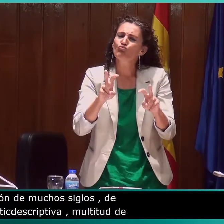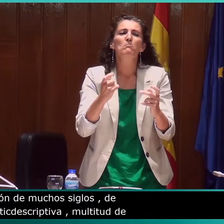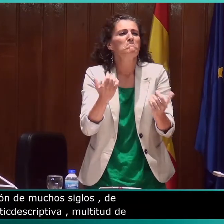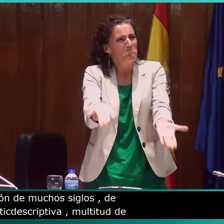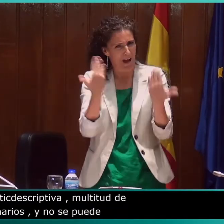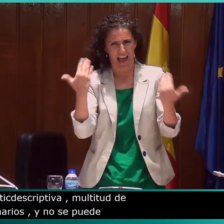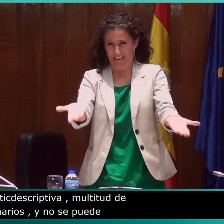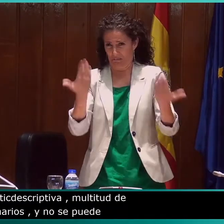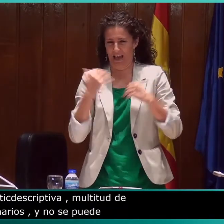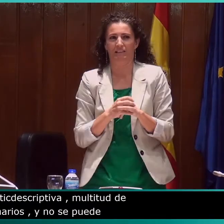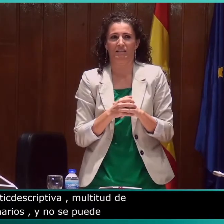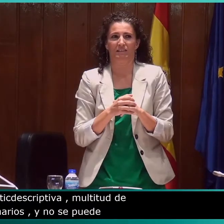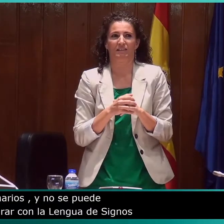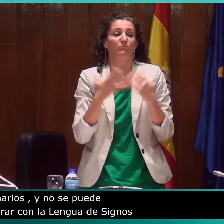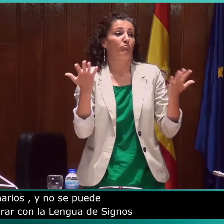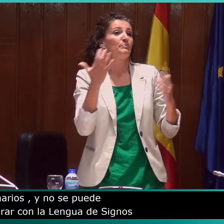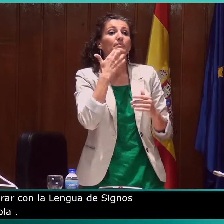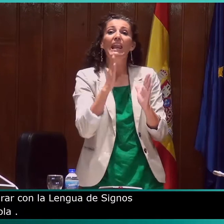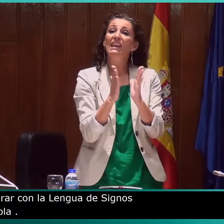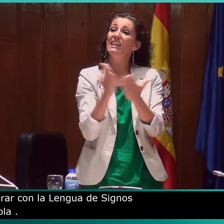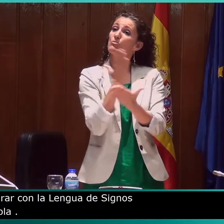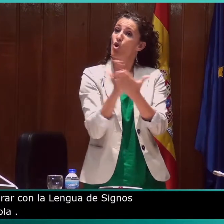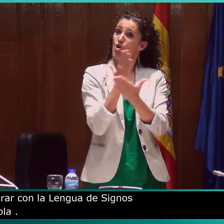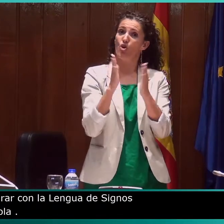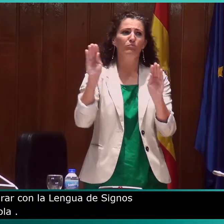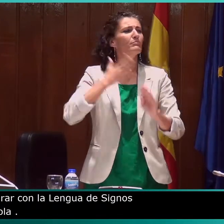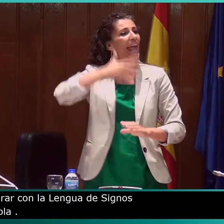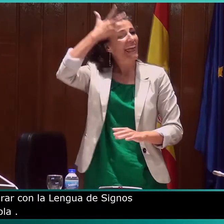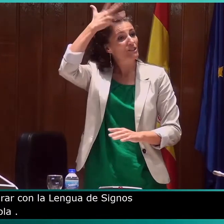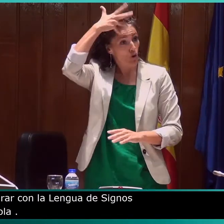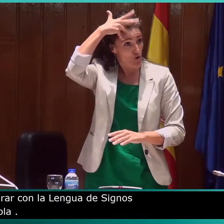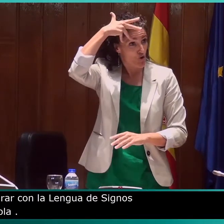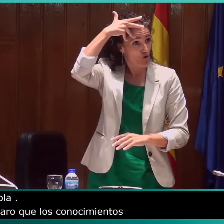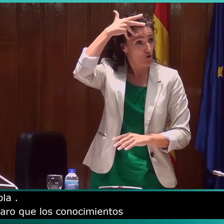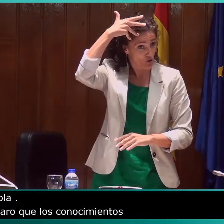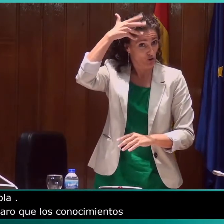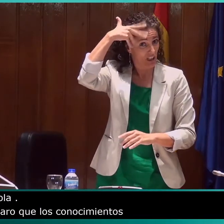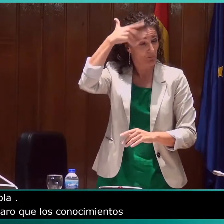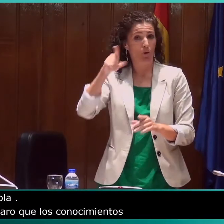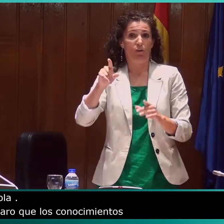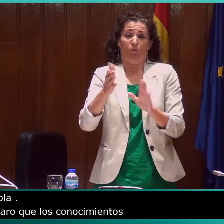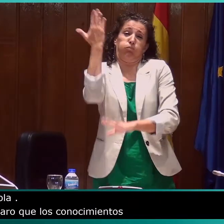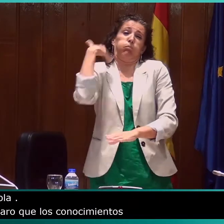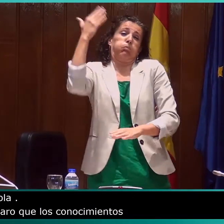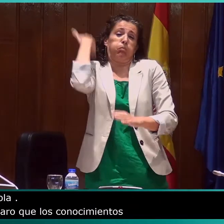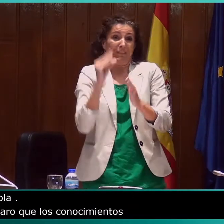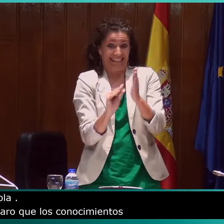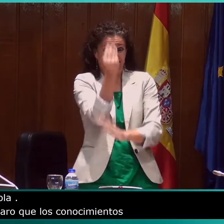bastante pero aún se necesita seguir investigando el libro de que publicó William